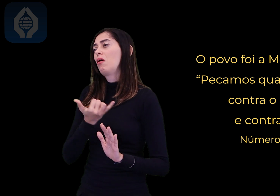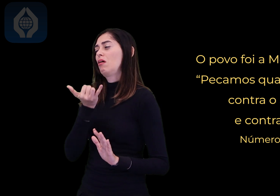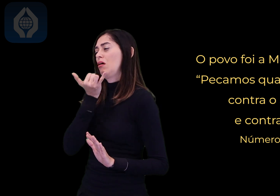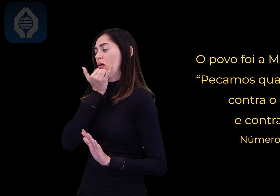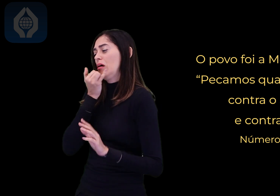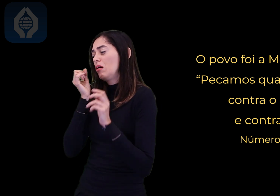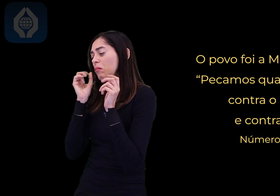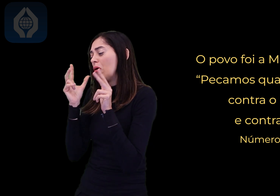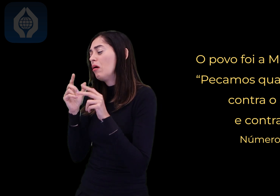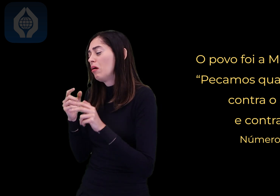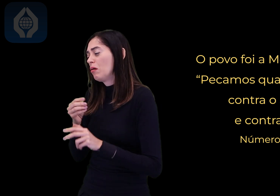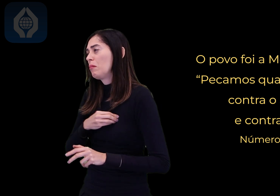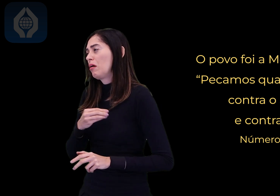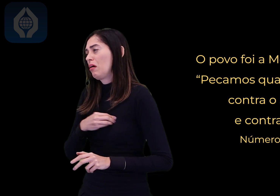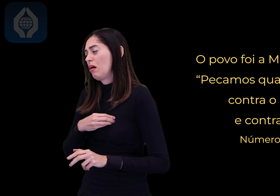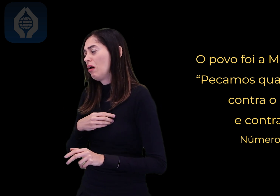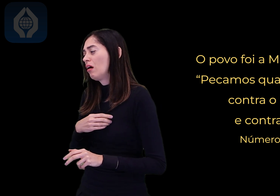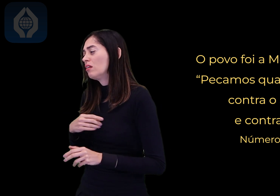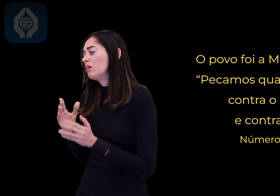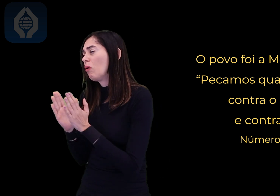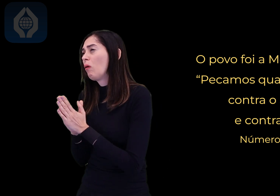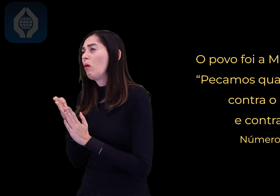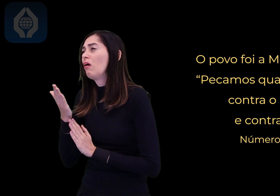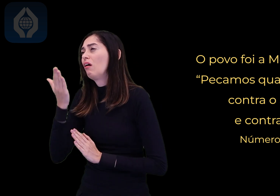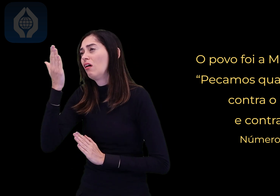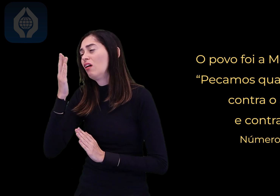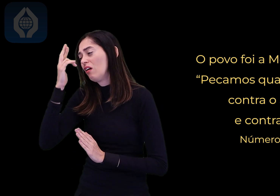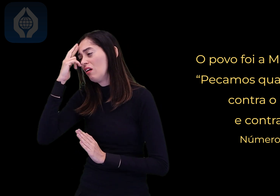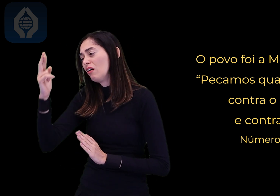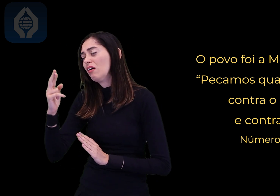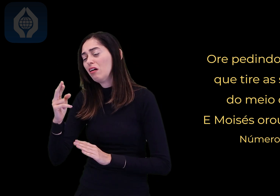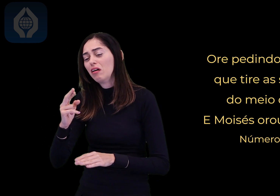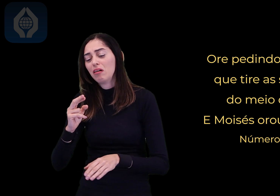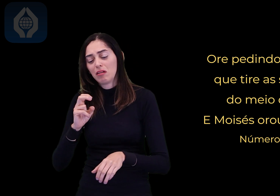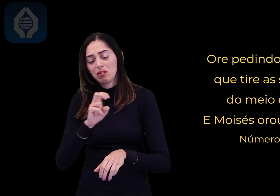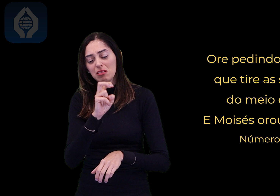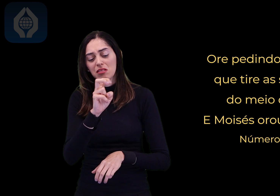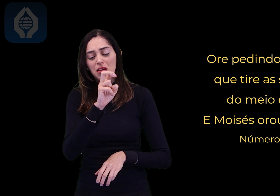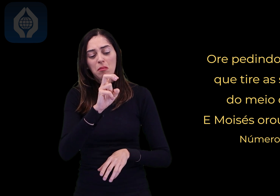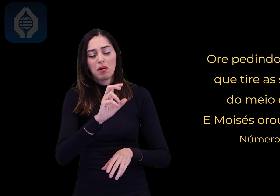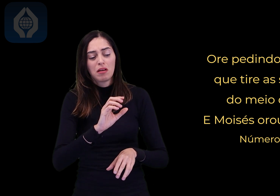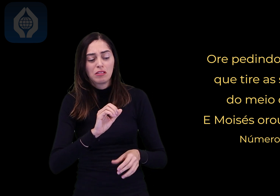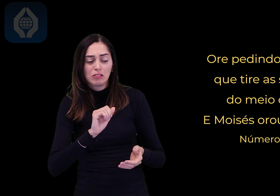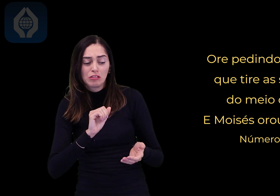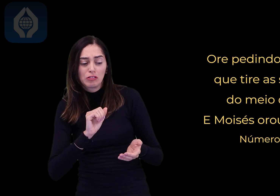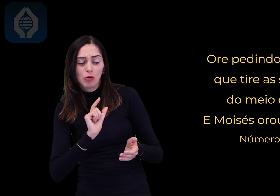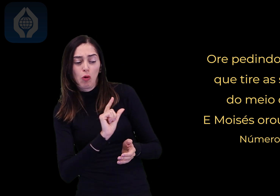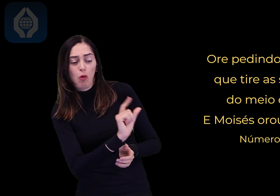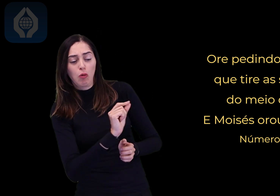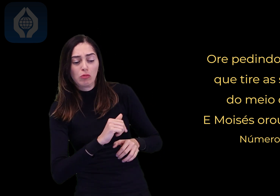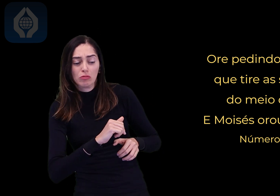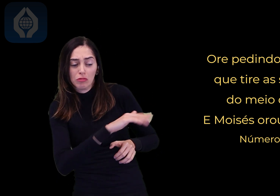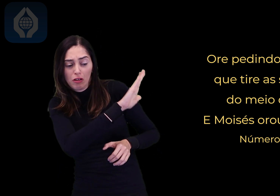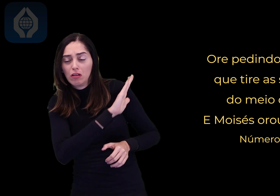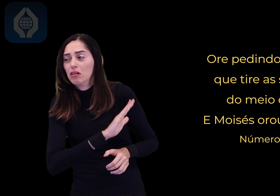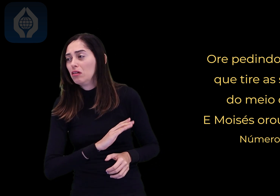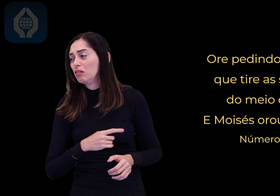e disse: pecamos quando falamos contra o Senhor e contra você. Ore pedindo ao Senhor que tire as serpentes do meio de nós.